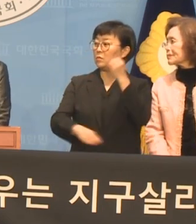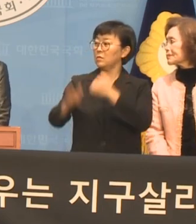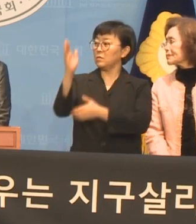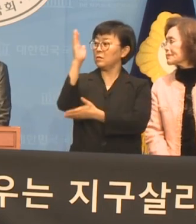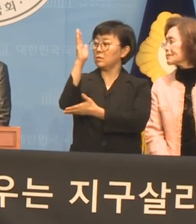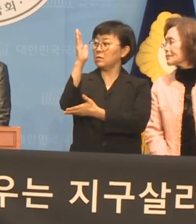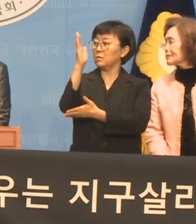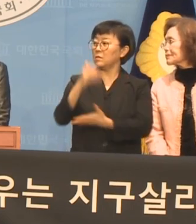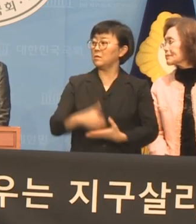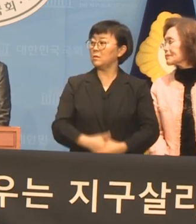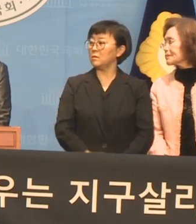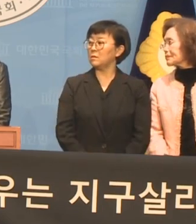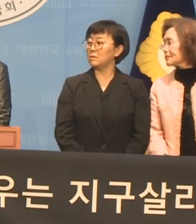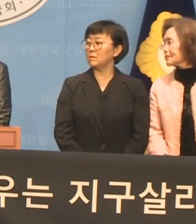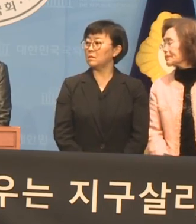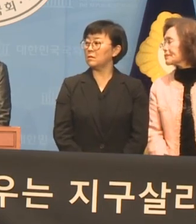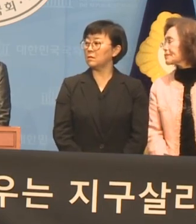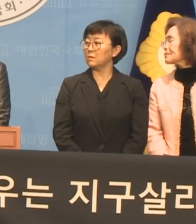있겠습니다.